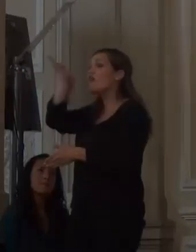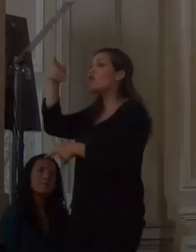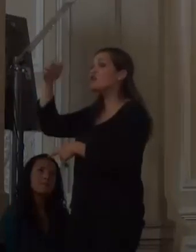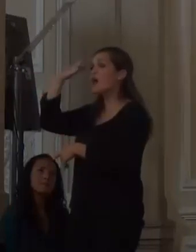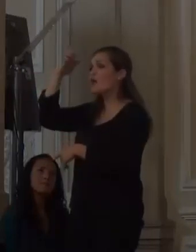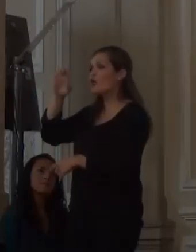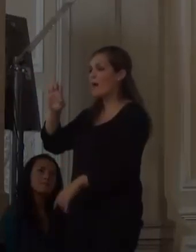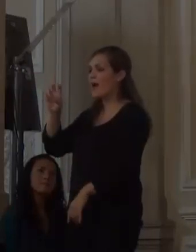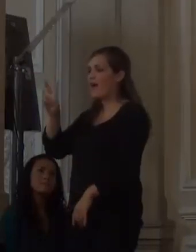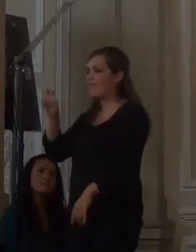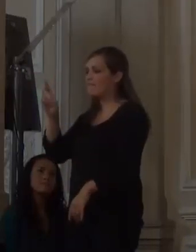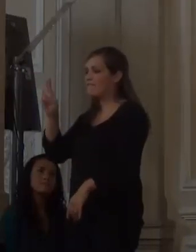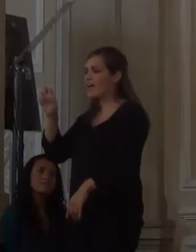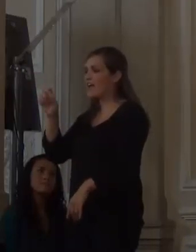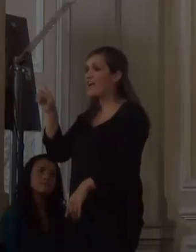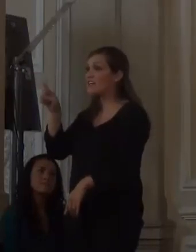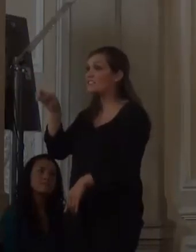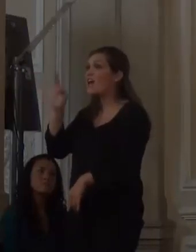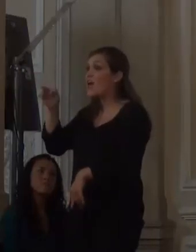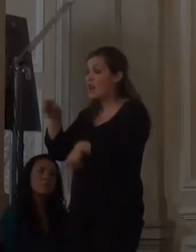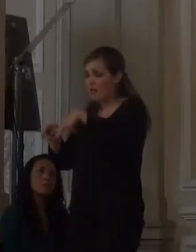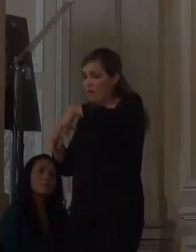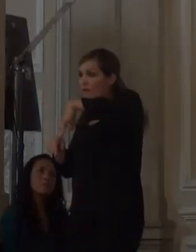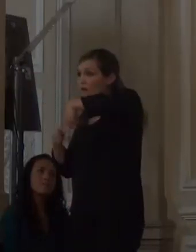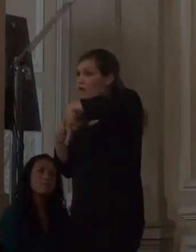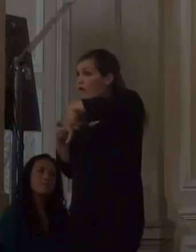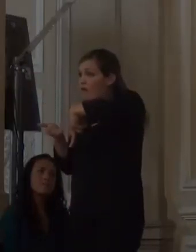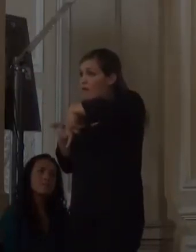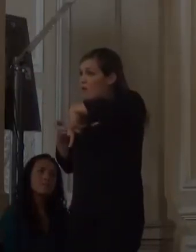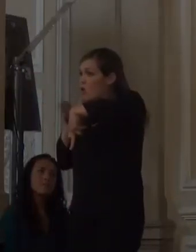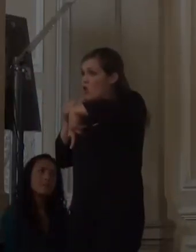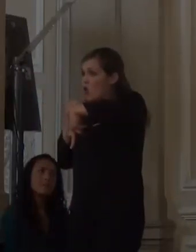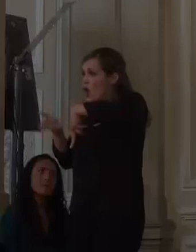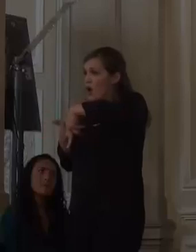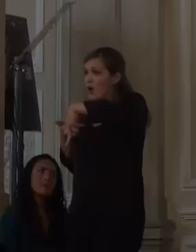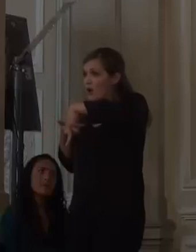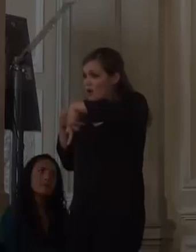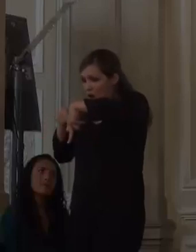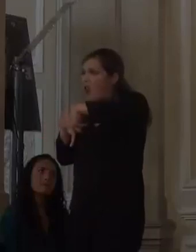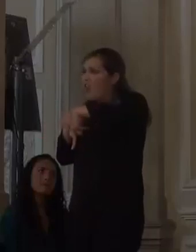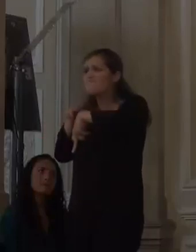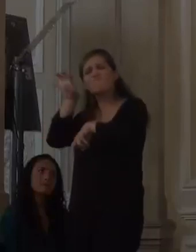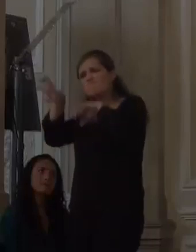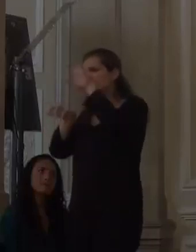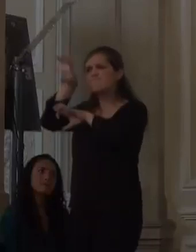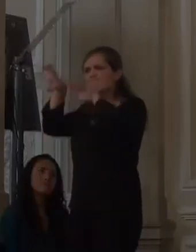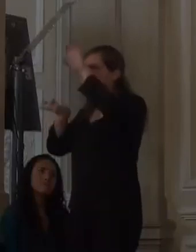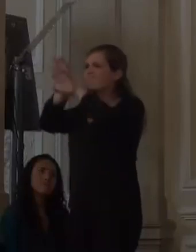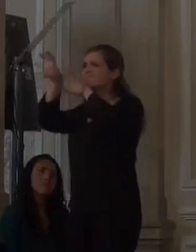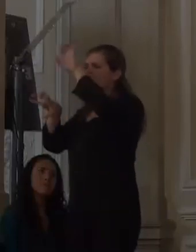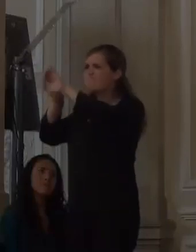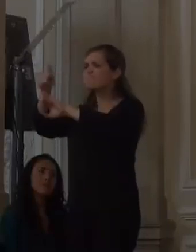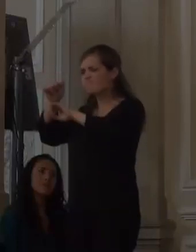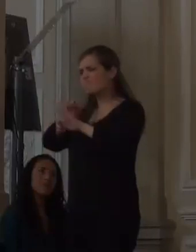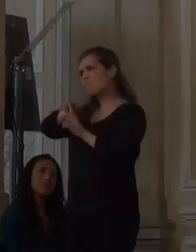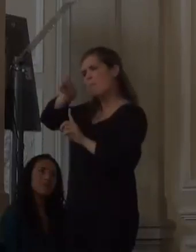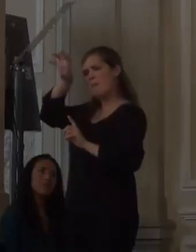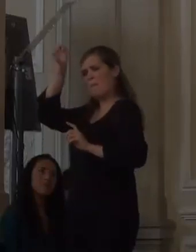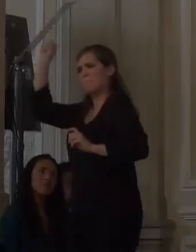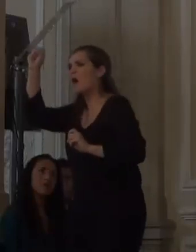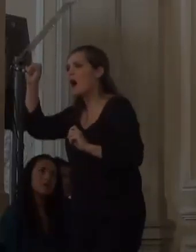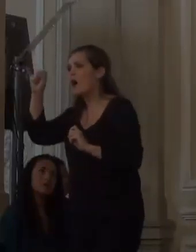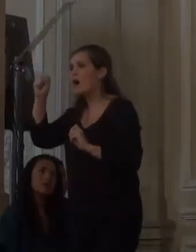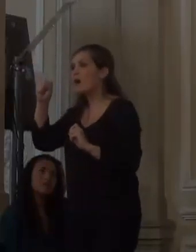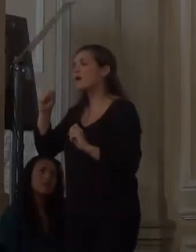Everest con una sola pierna y una prótesis. Cuando él me llamó del monte Gibson hace